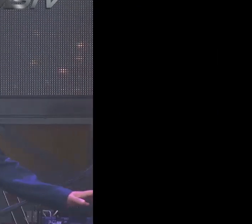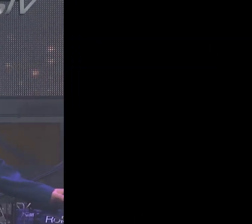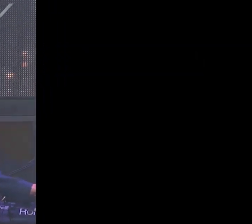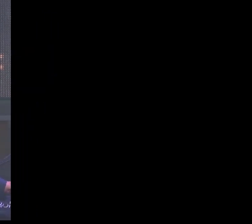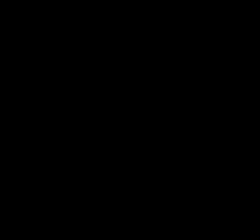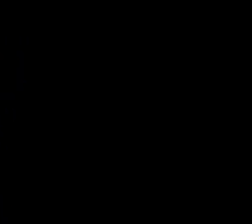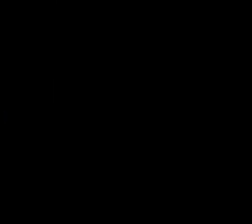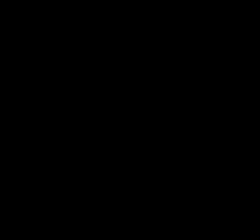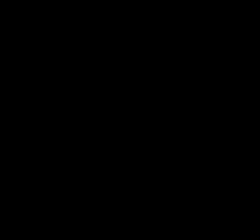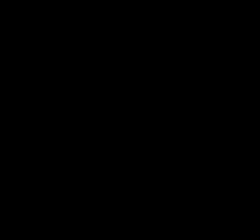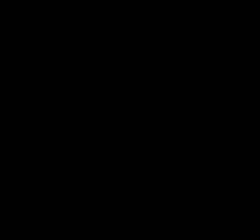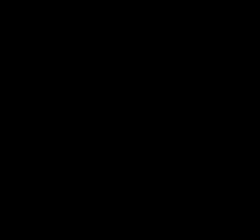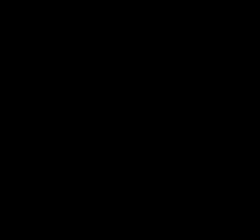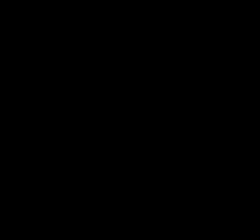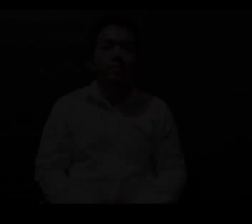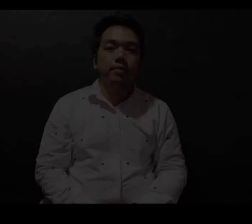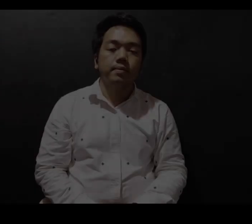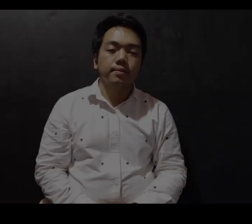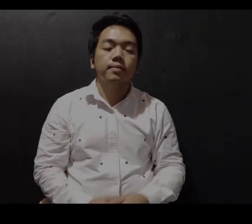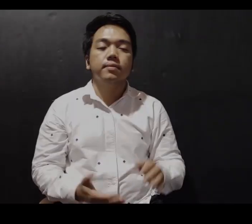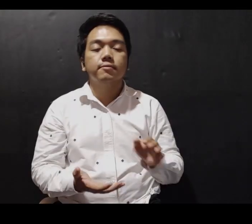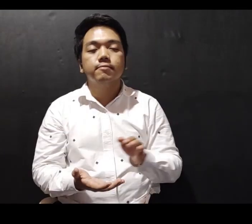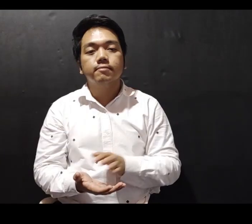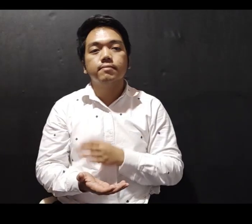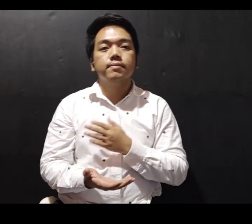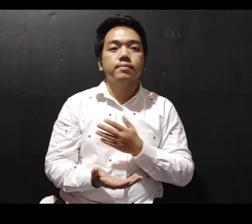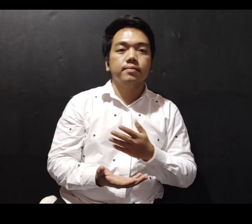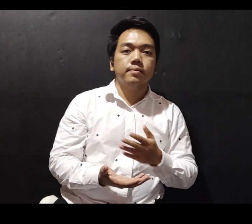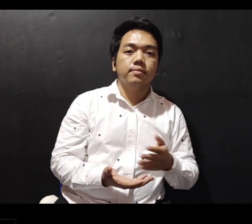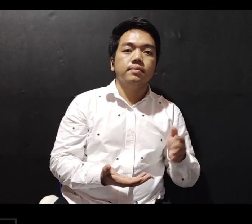sukacitaku. Kaulah Tuhan, kekuatanku.